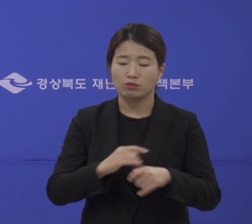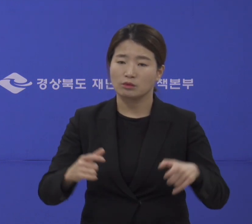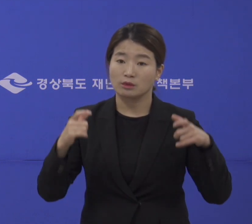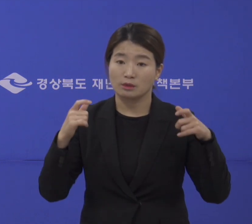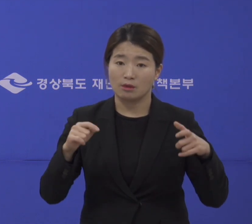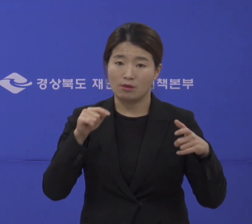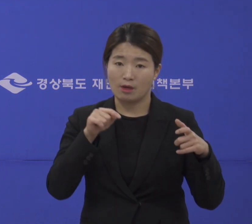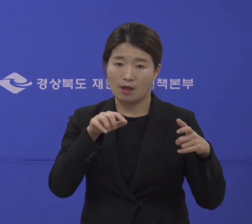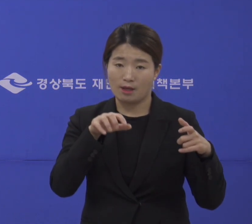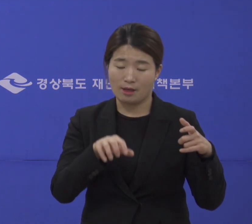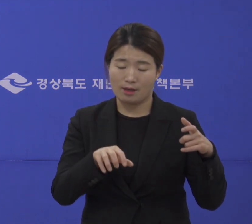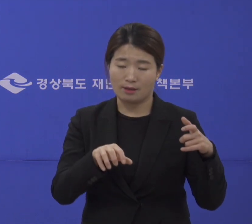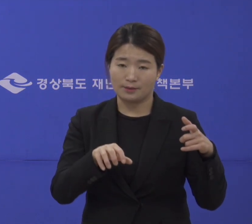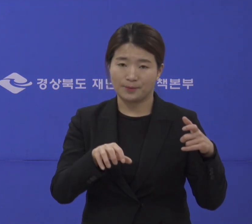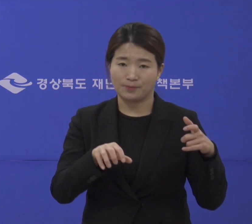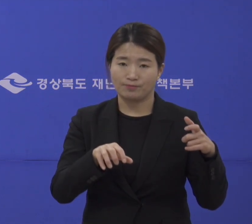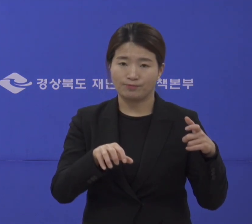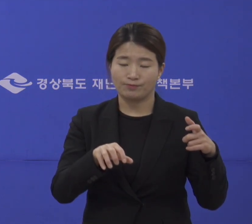도가